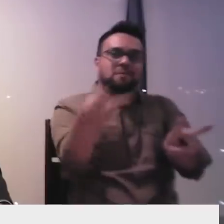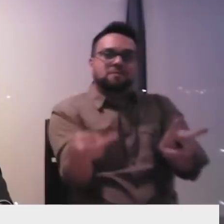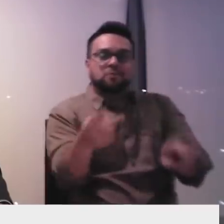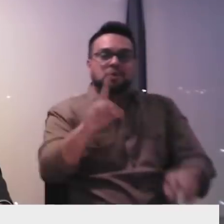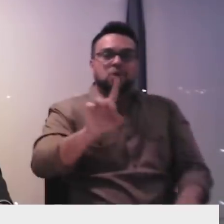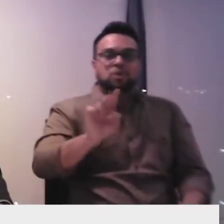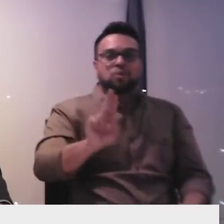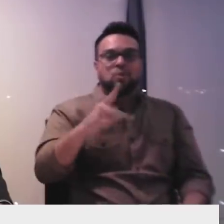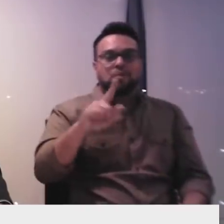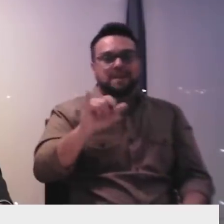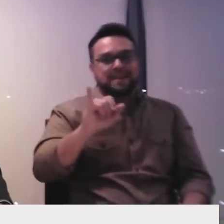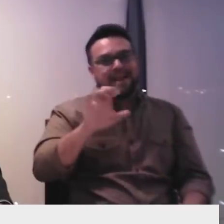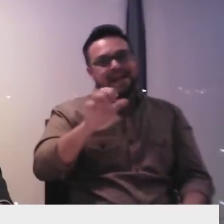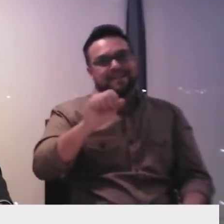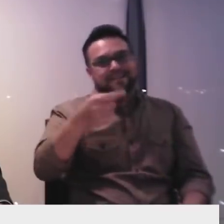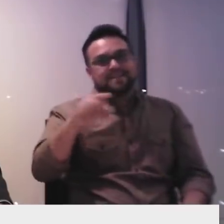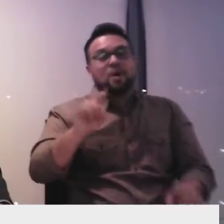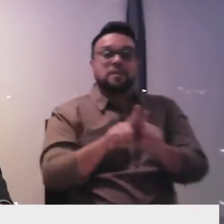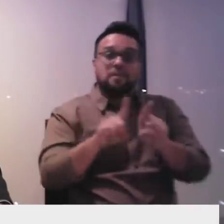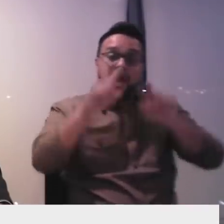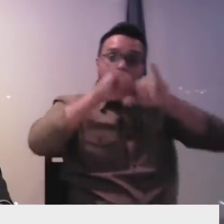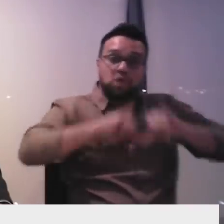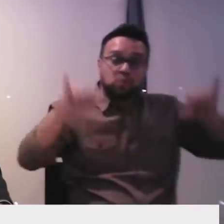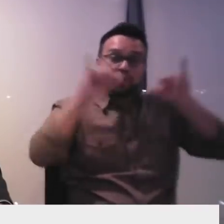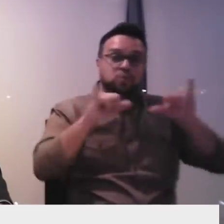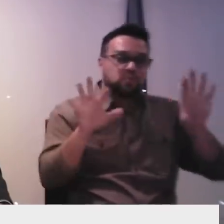anunciamos a duplicação da rodovia que liga